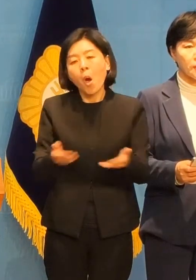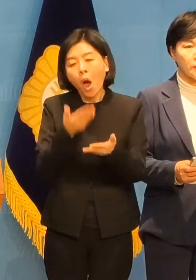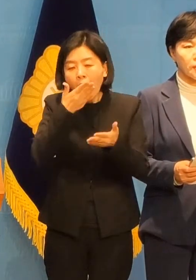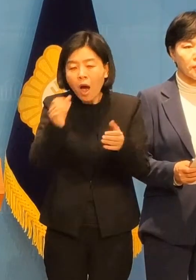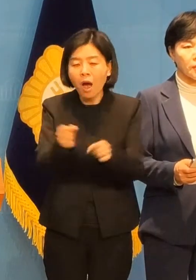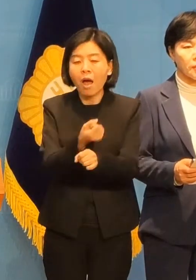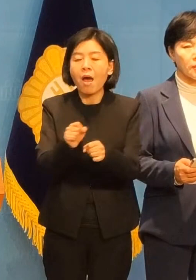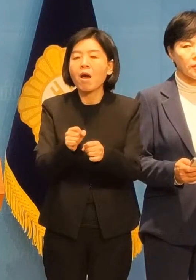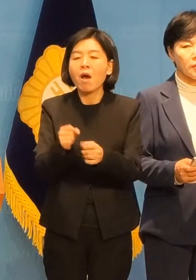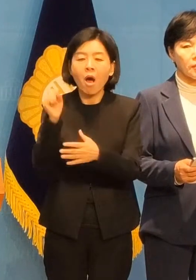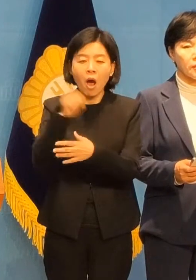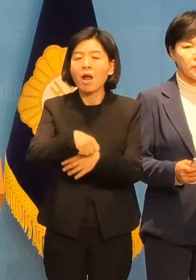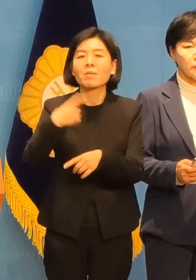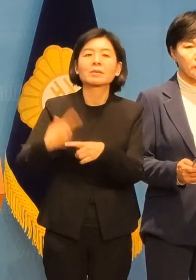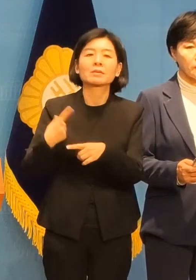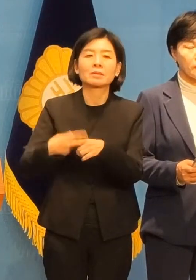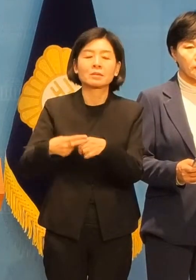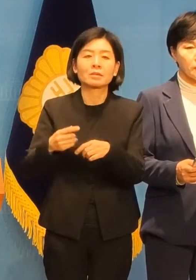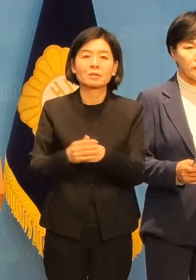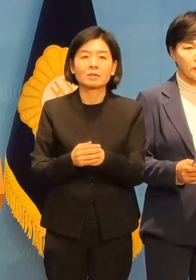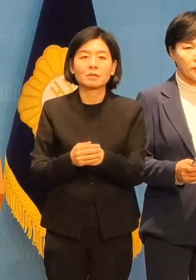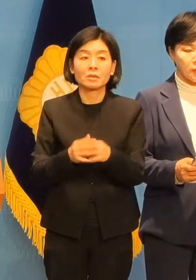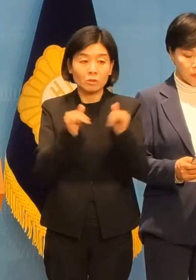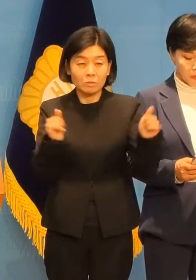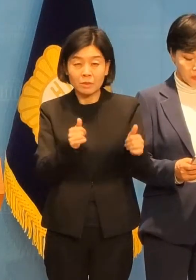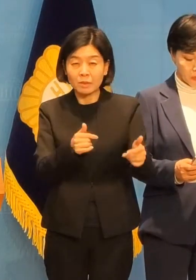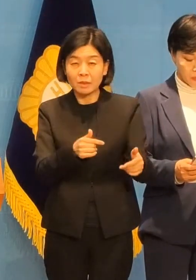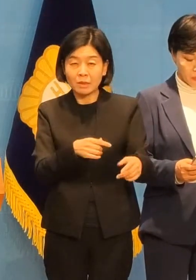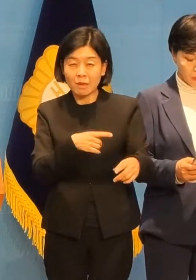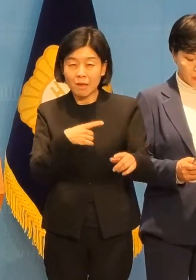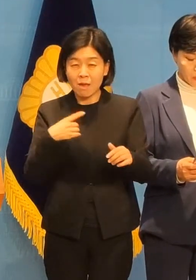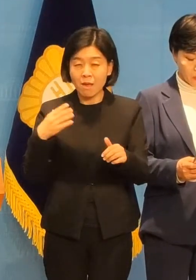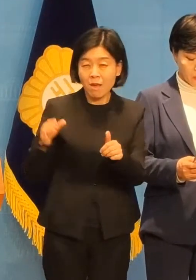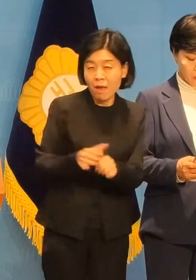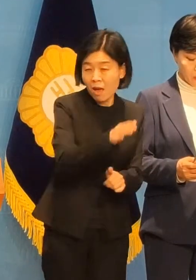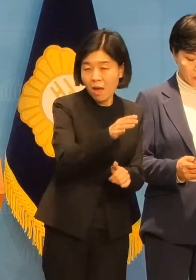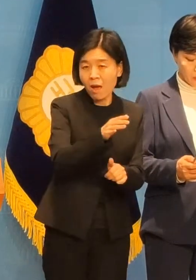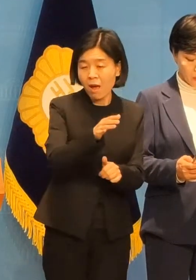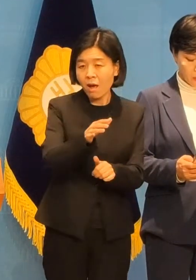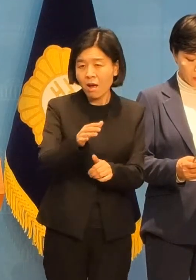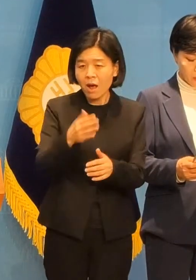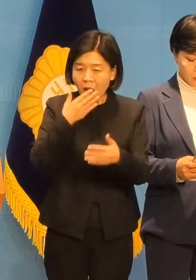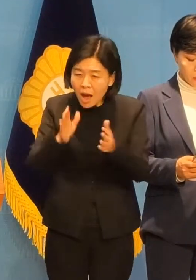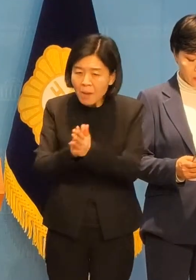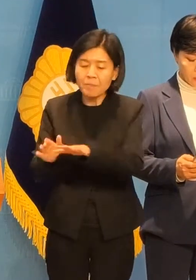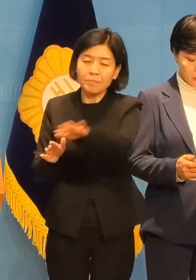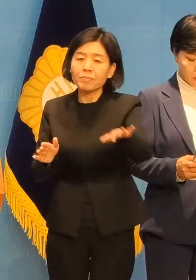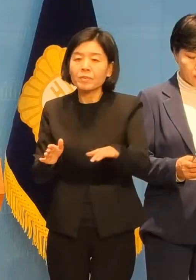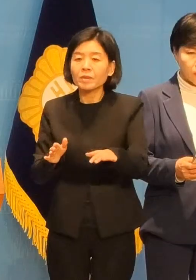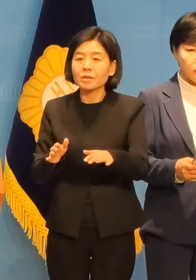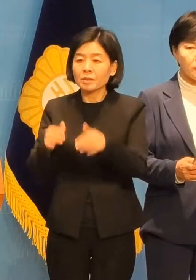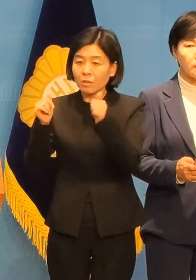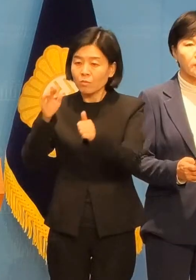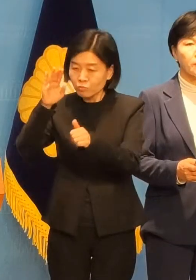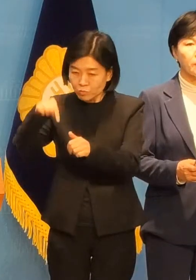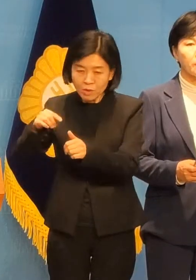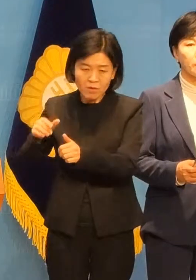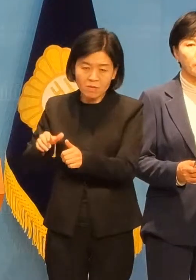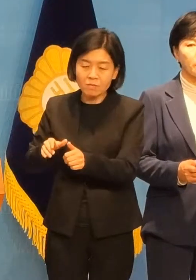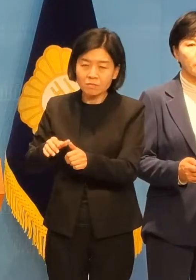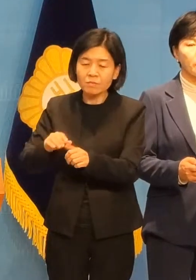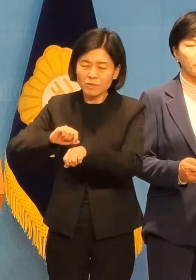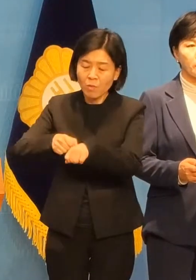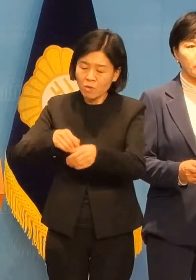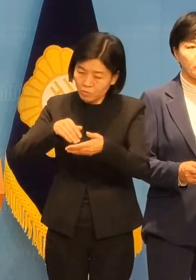다름없습니다. 국민에게 총칼을 겨눈 내란 세력을 일벌백계해야 할 사법부가 특검 수사에 제동을